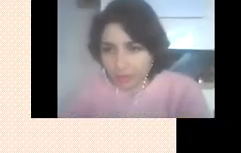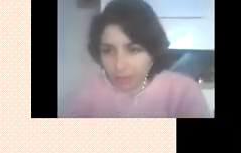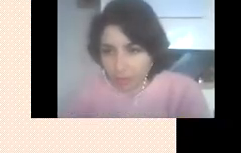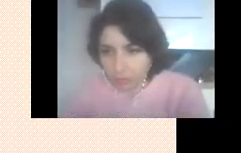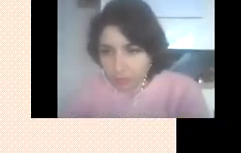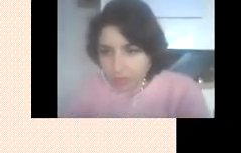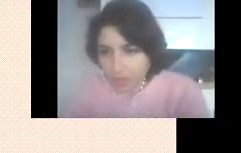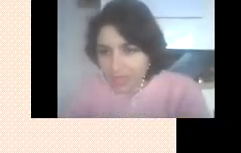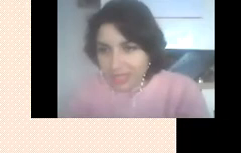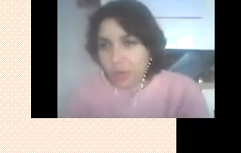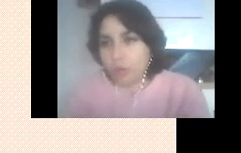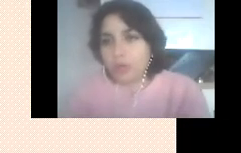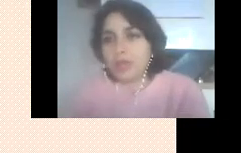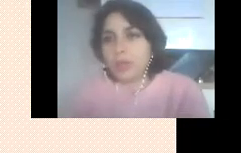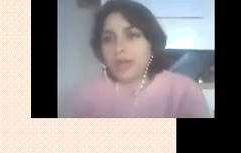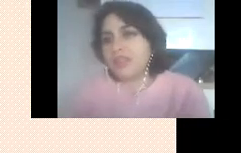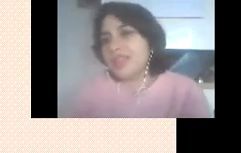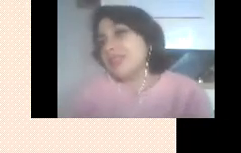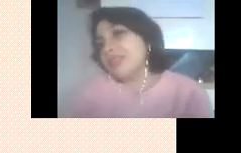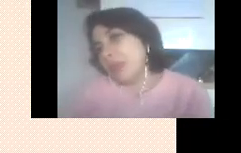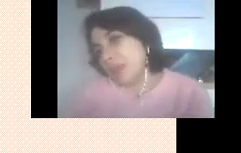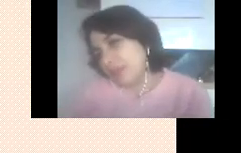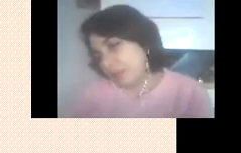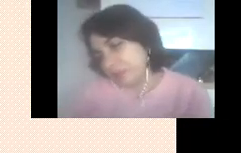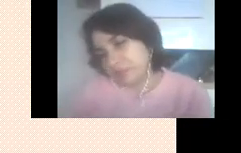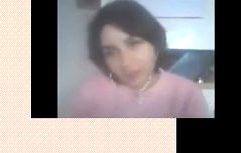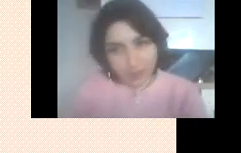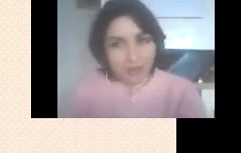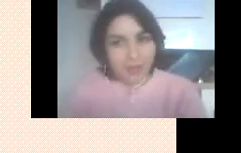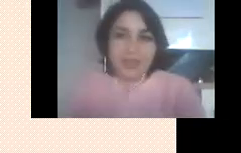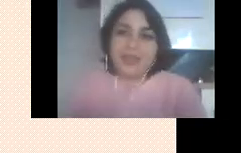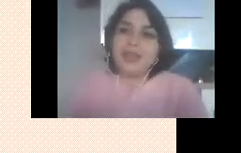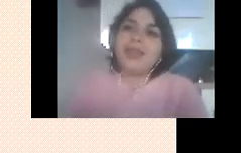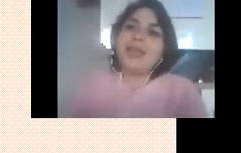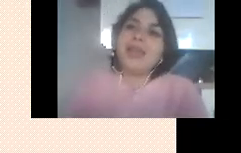ventanita donde estamos. Sale como muy transparente, que es el tema del plástico, ¿ven?